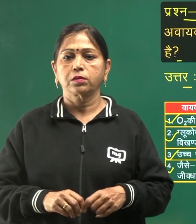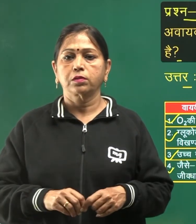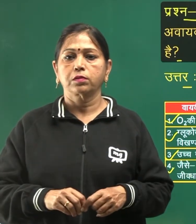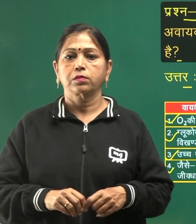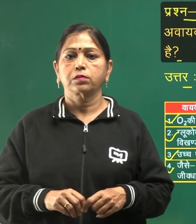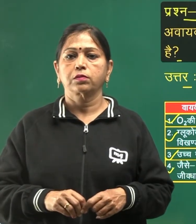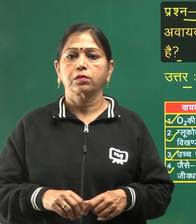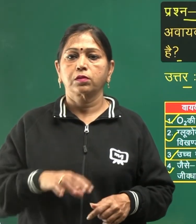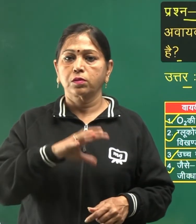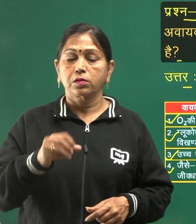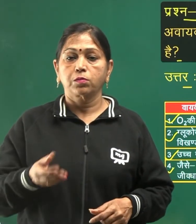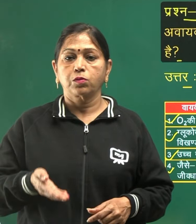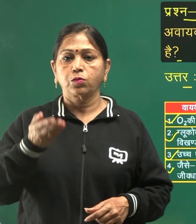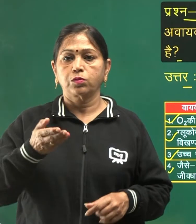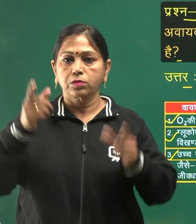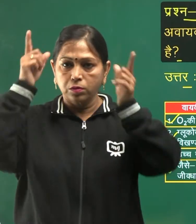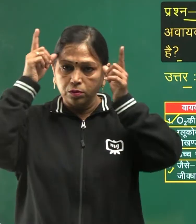सभी उच्च जीवधारी